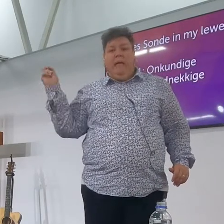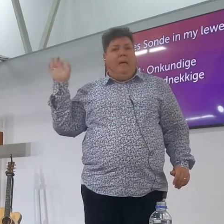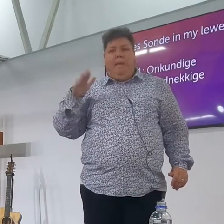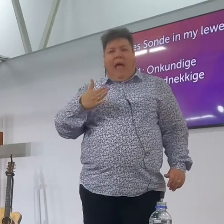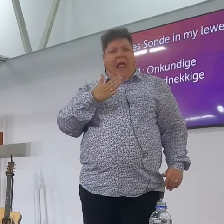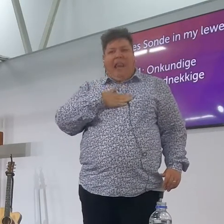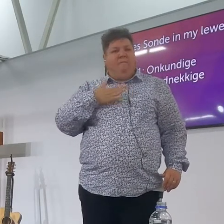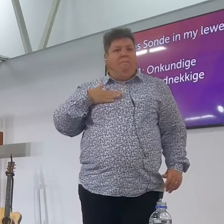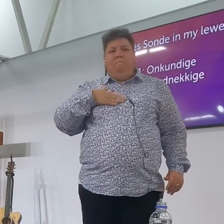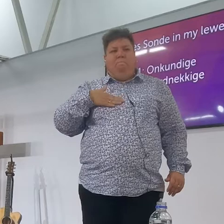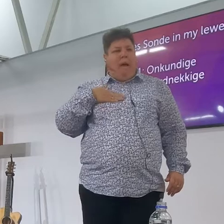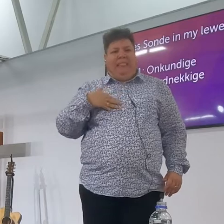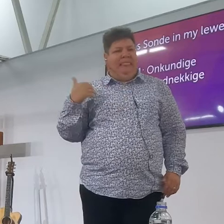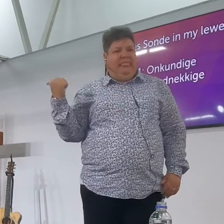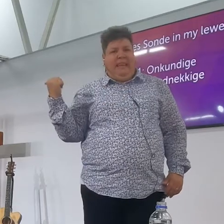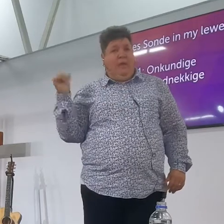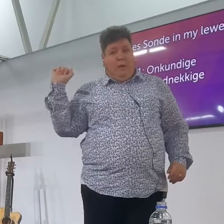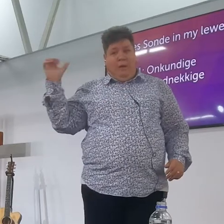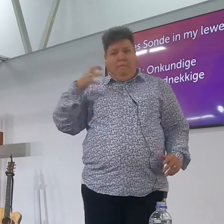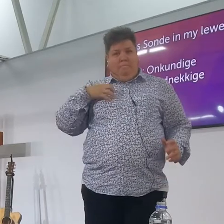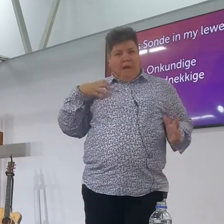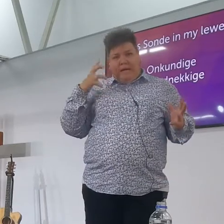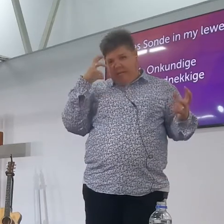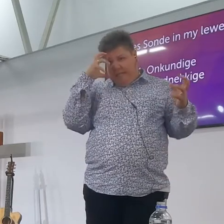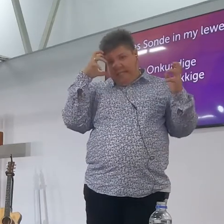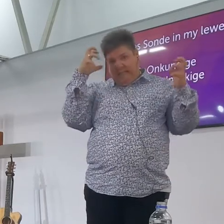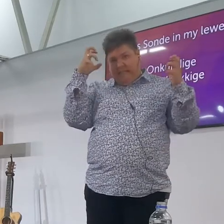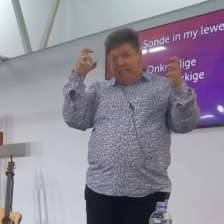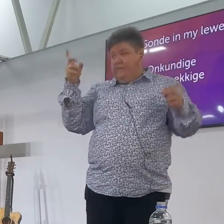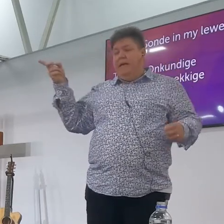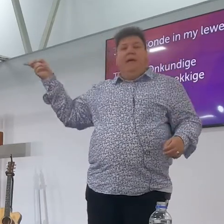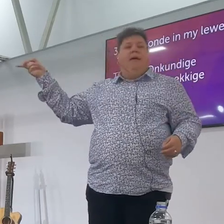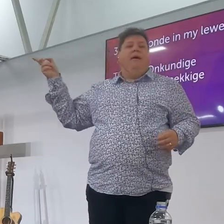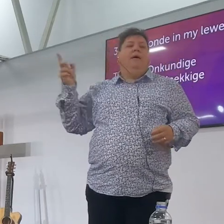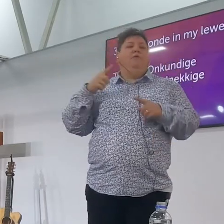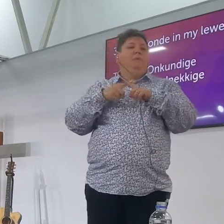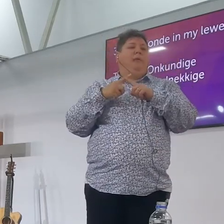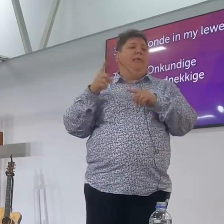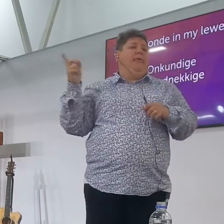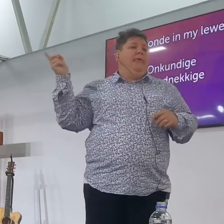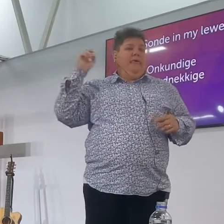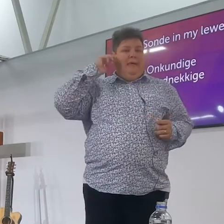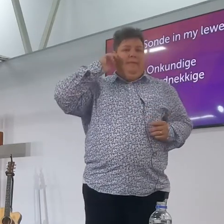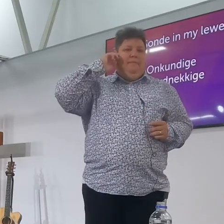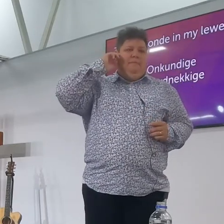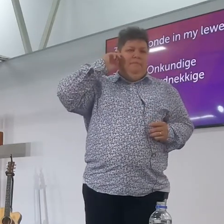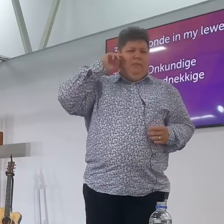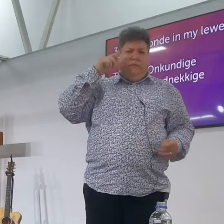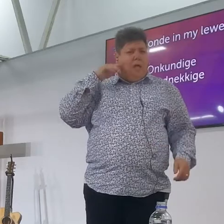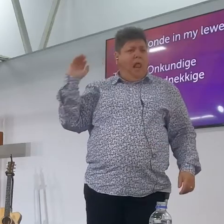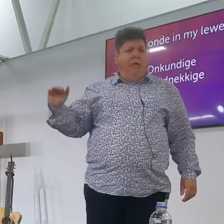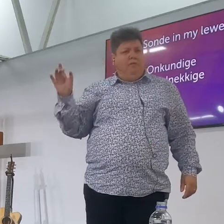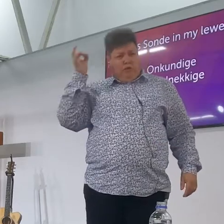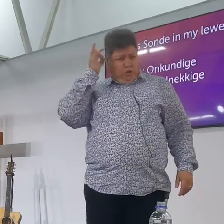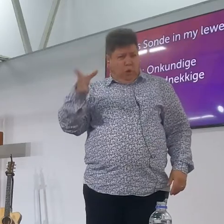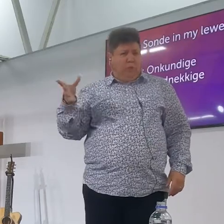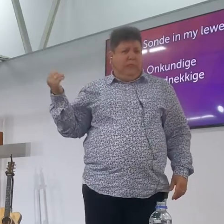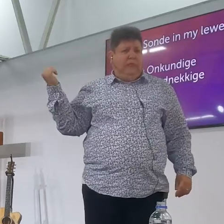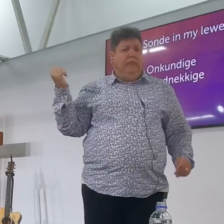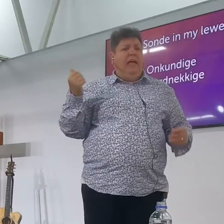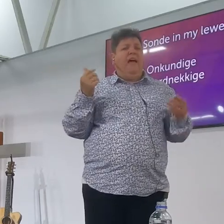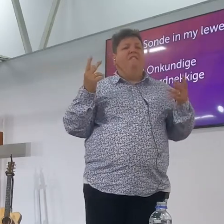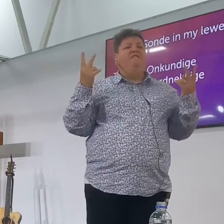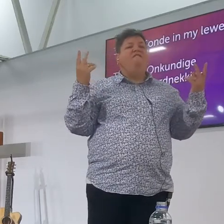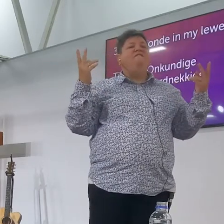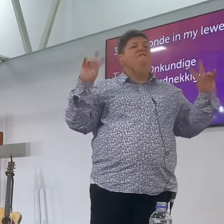vertel. En dan my ma met haar Q-tex remover, ek het verseem as ek rof man, ek het sommer gerol in die veld